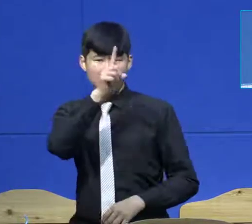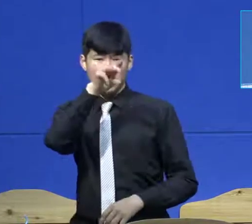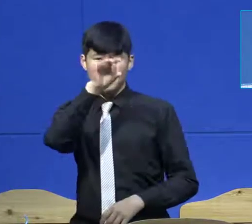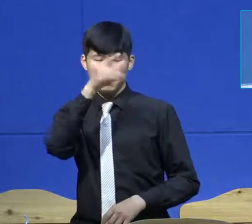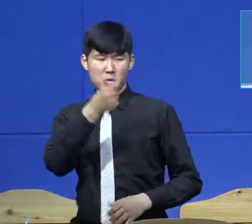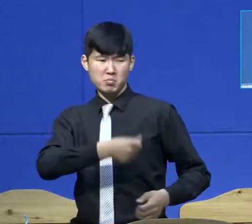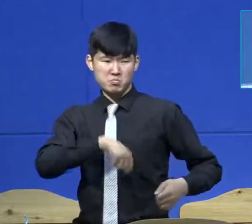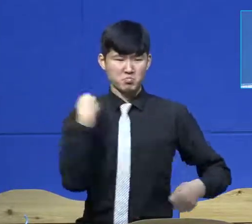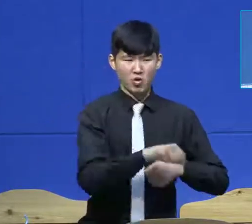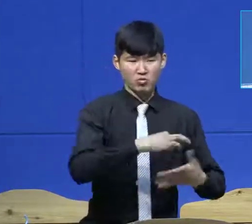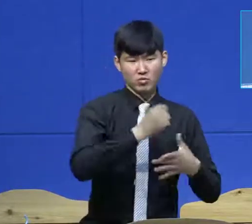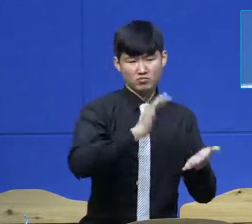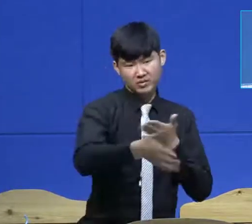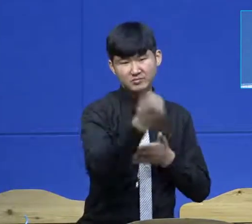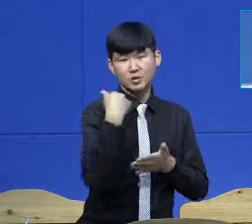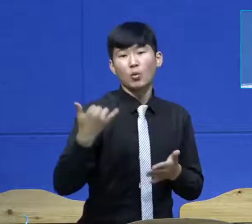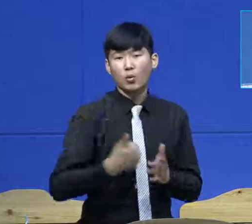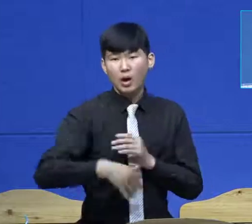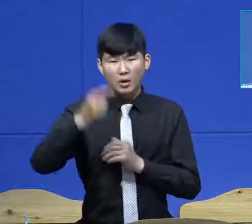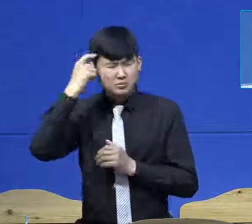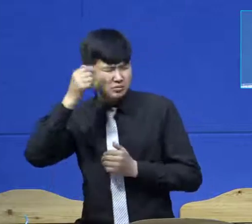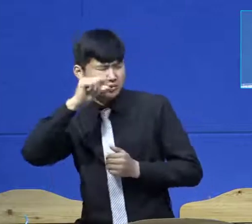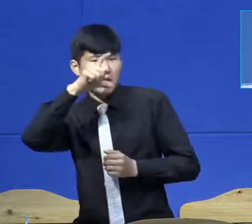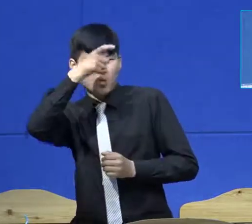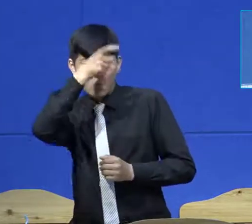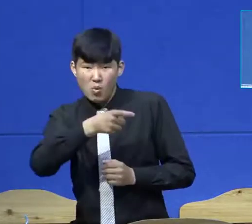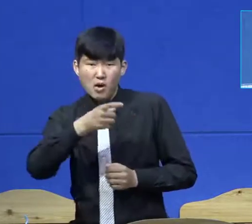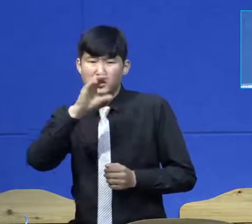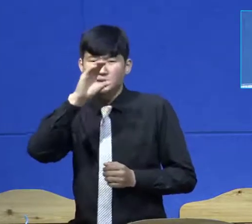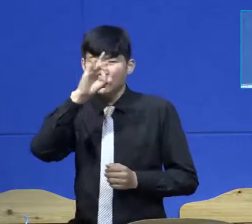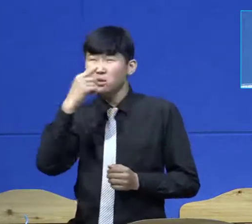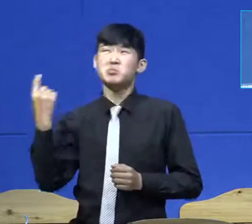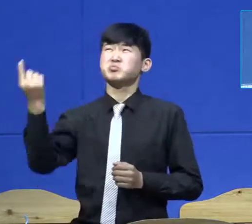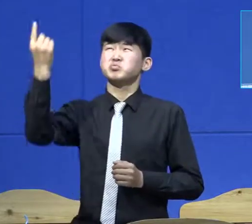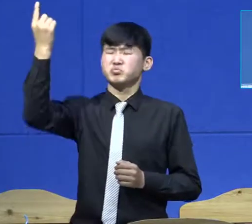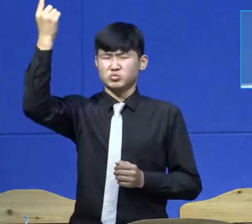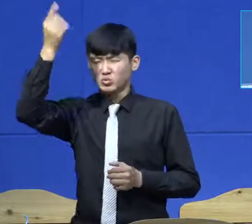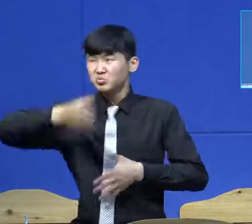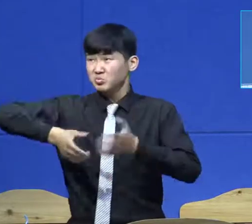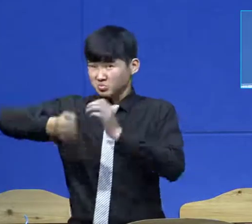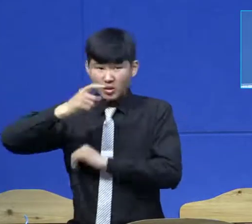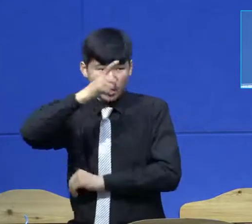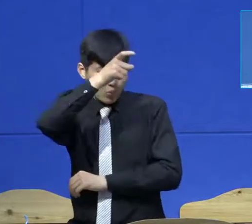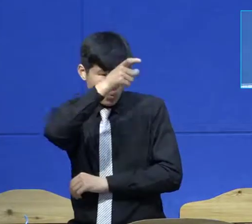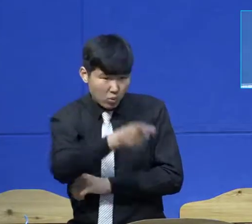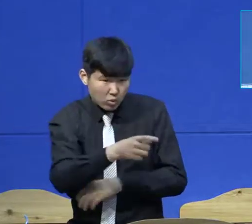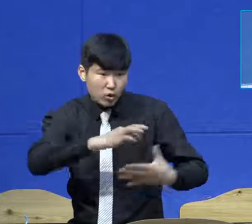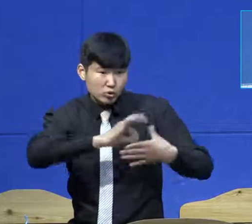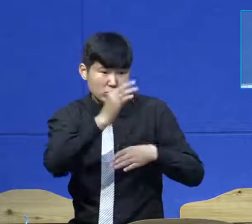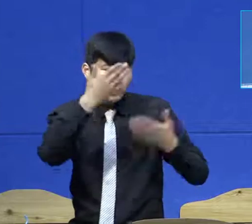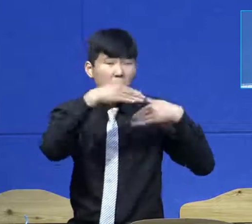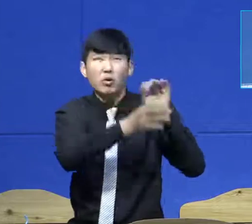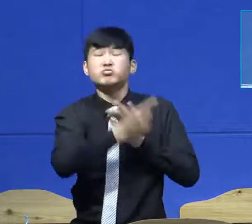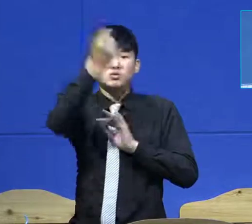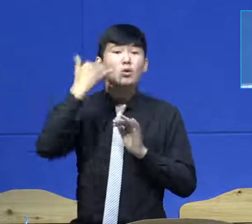уу? Хамгийн мундаг эрдэмтэн сансарлуу пуужин хөргөд байгаа ч гэсэн нэг хүний сүнсийг диваачнд явуулж чадах уу? Чадахгүй